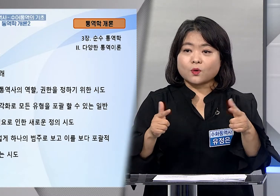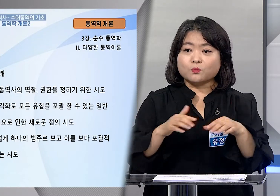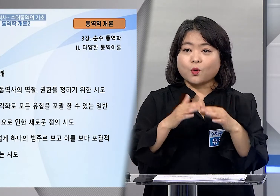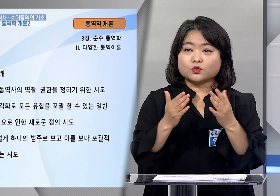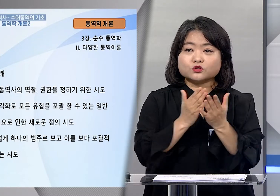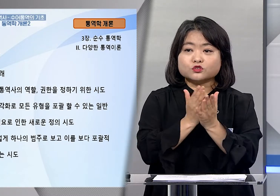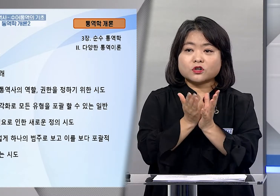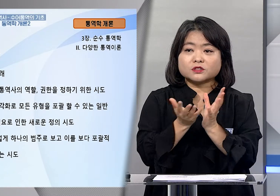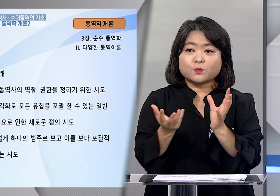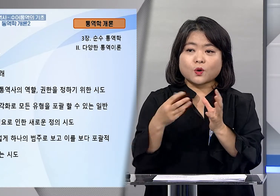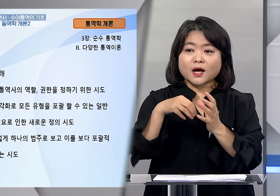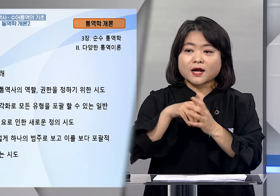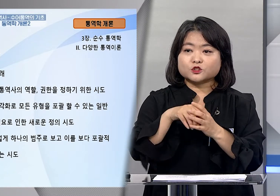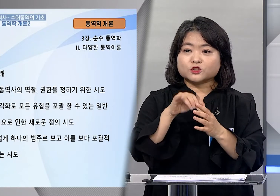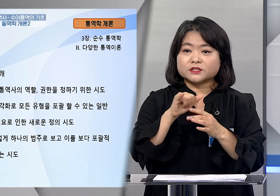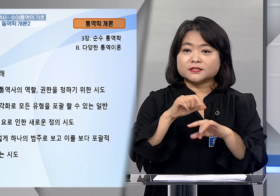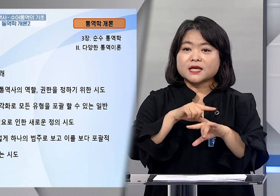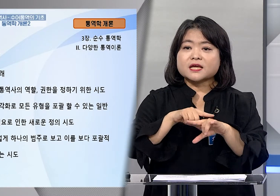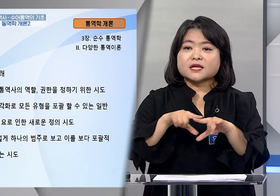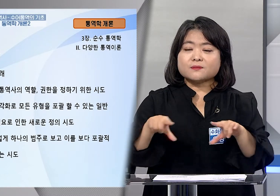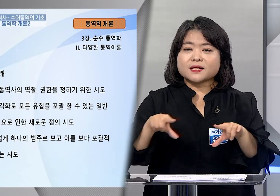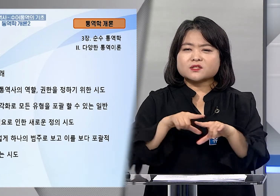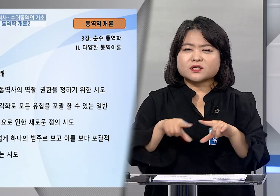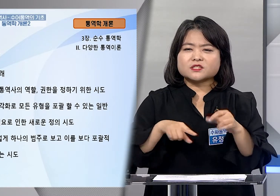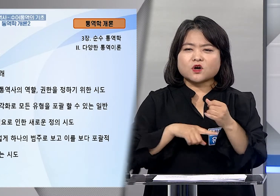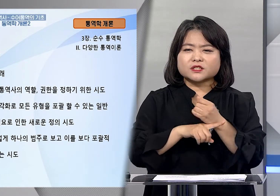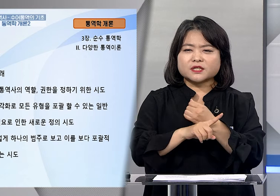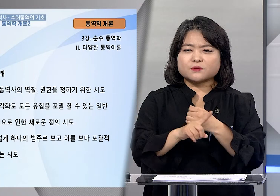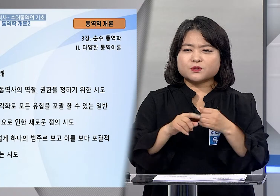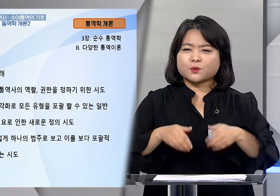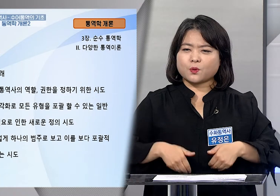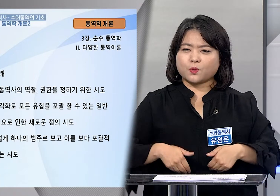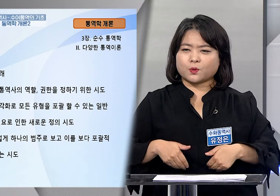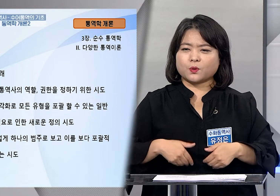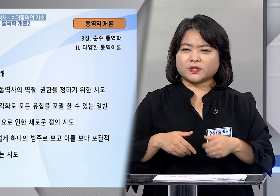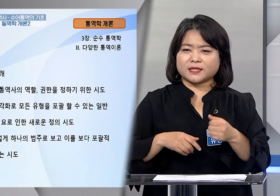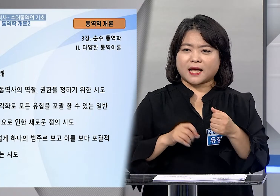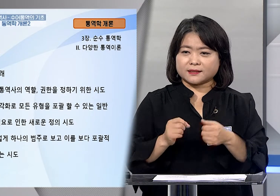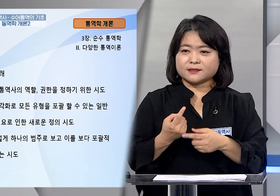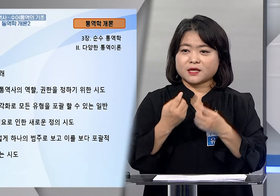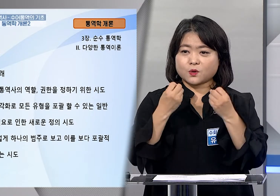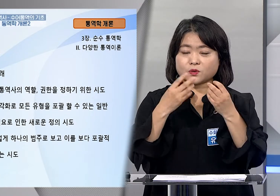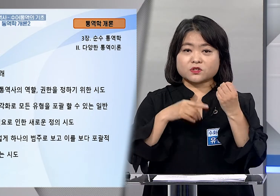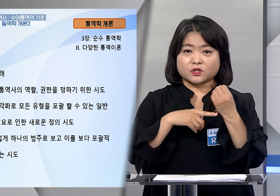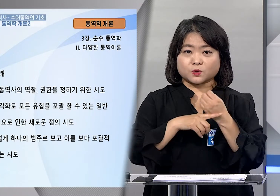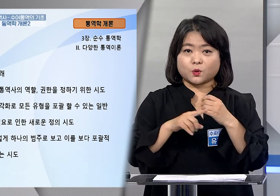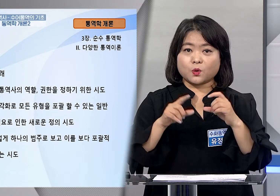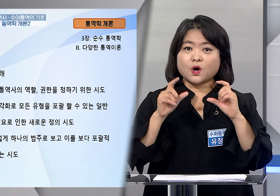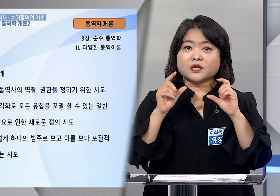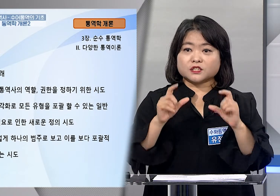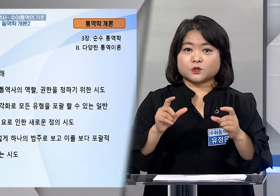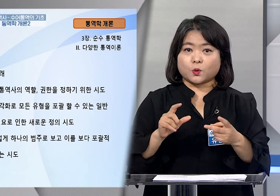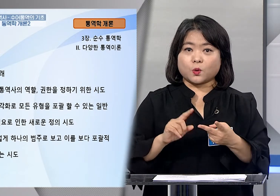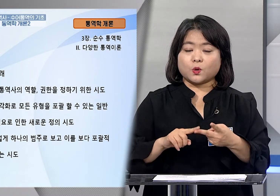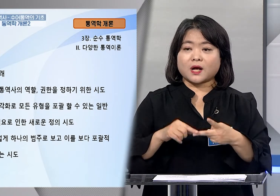모든 유형을 포괄할 수 있는 일반 정의 정의의 필요로 인한 새로운 정의도 시도가